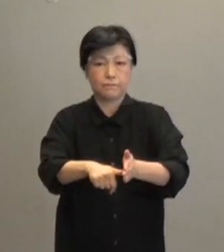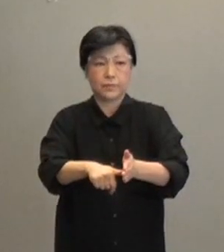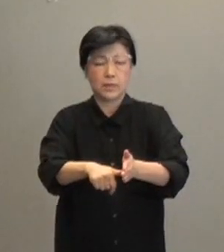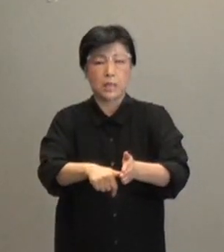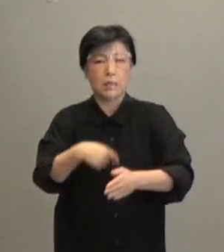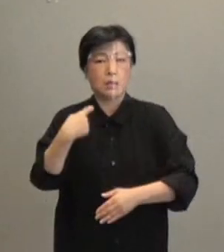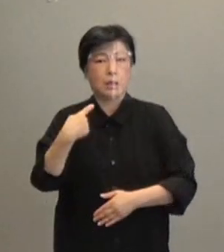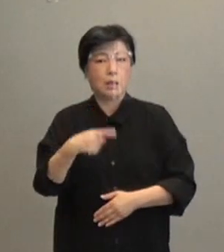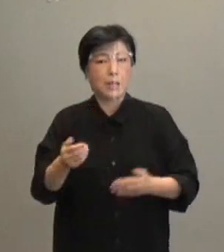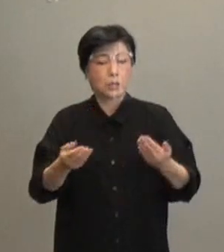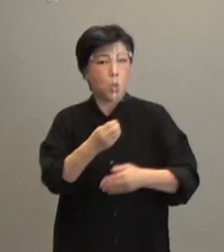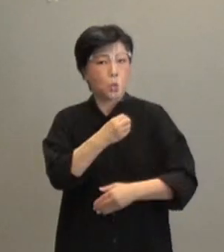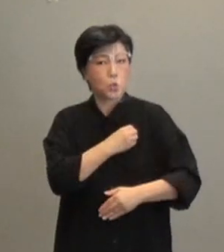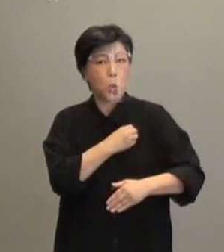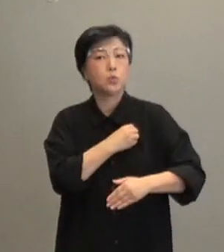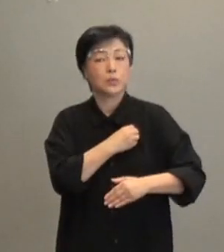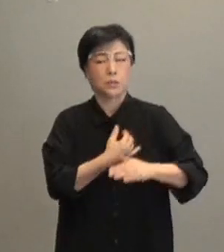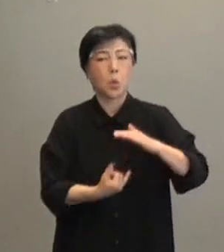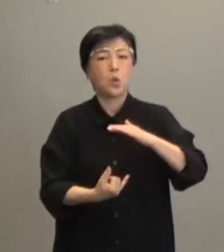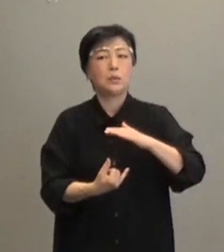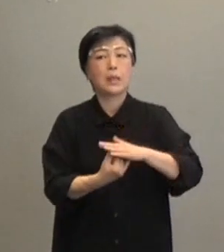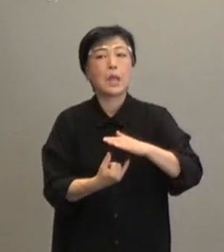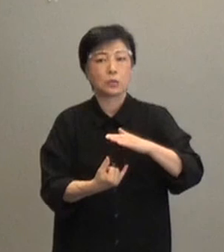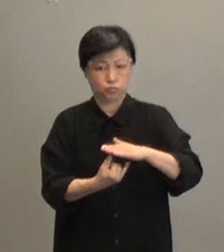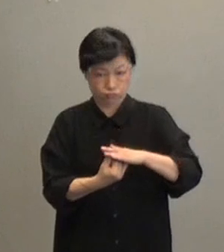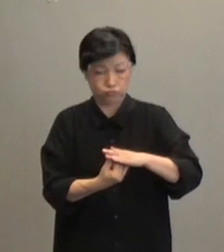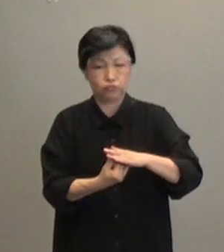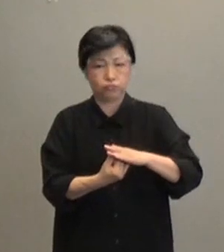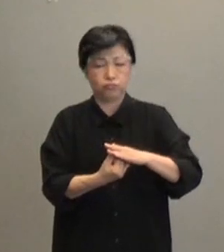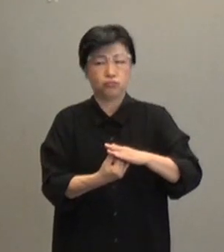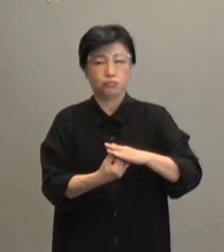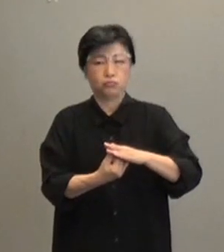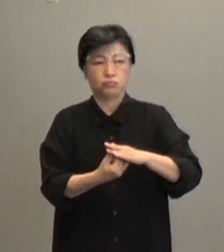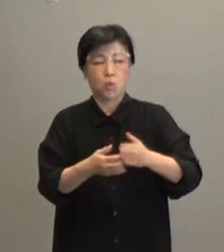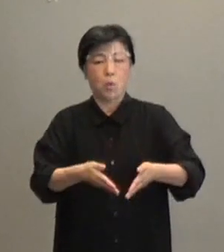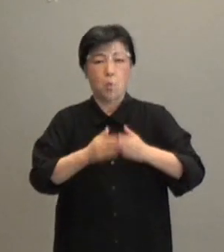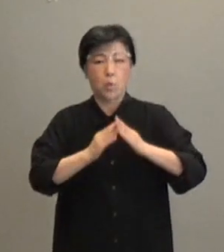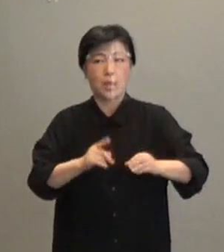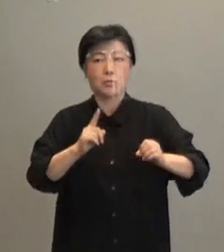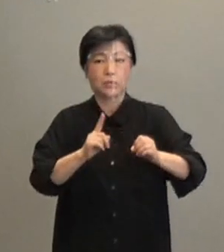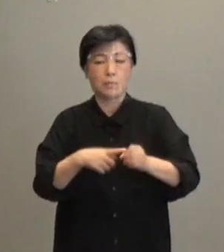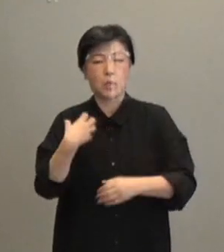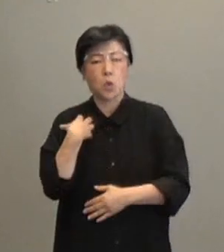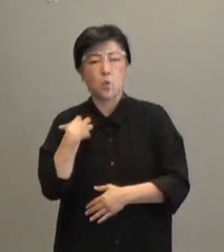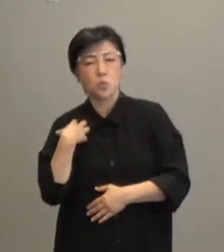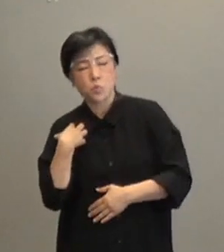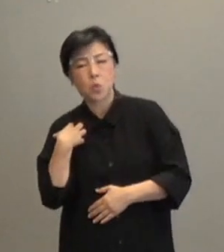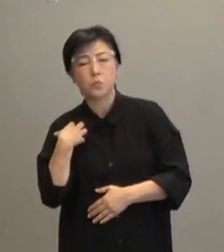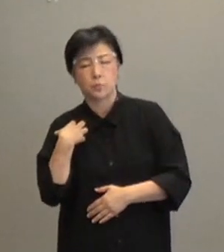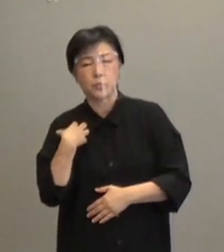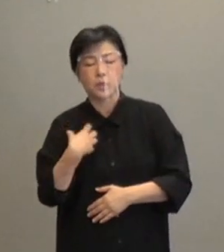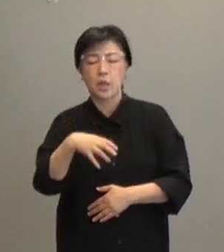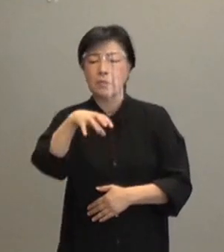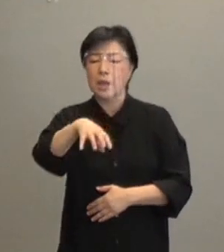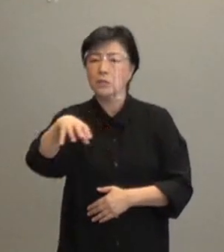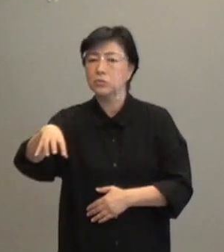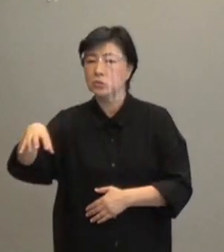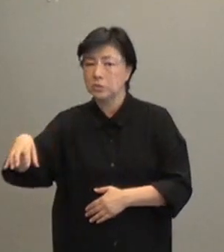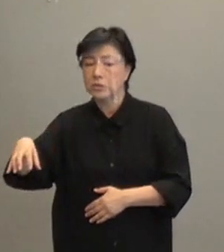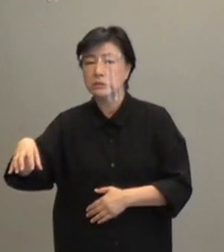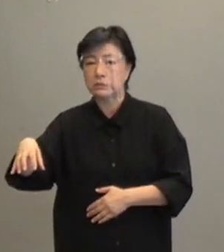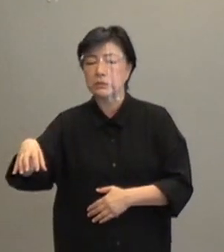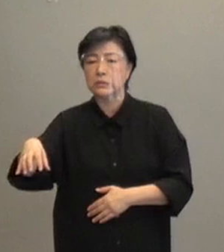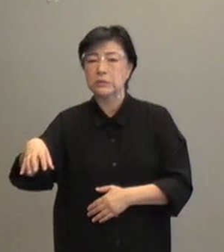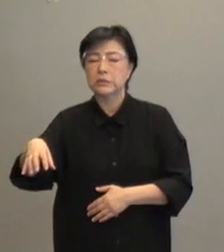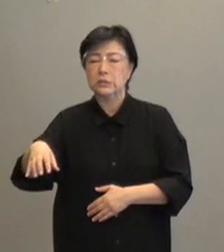教職員の定数というのが選果指導を設けるのにちょっと、負担が地方によっては地域によって地域間格差